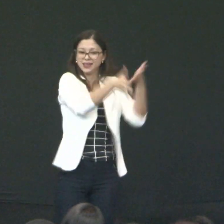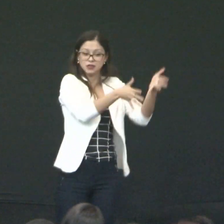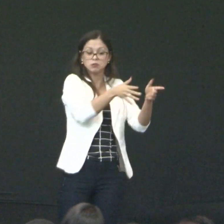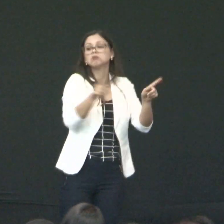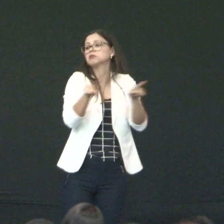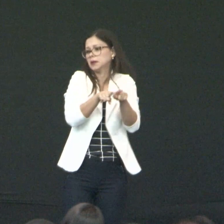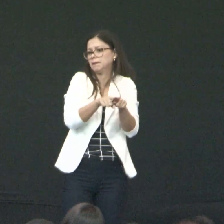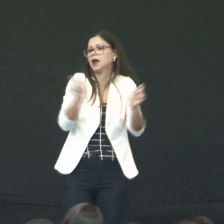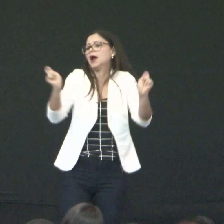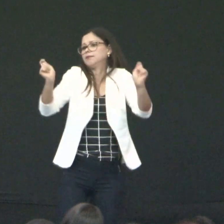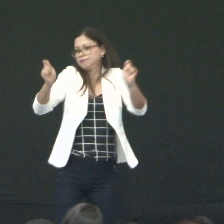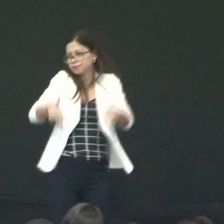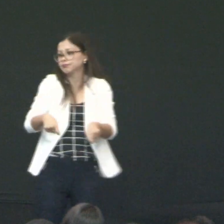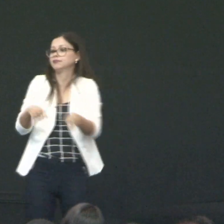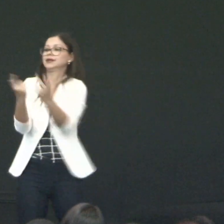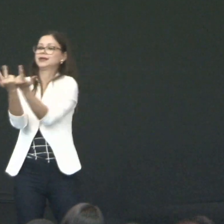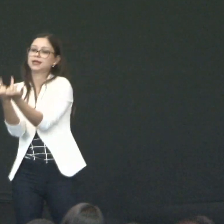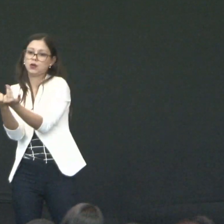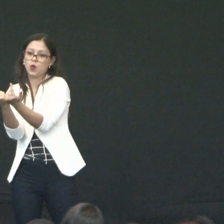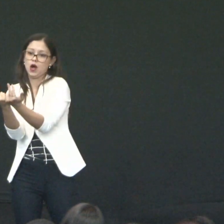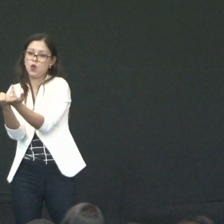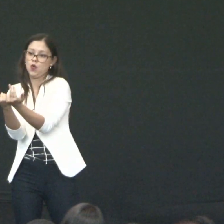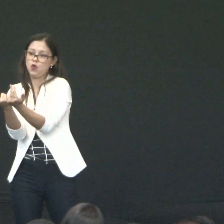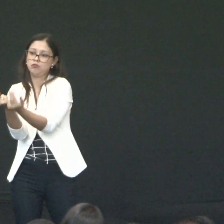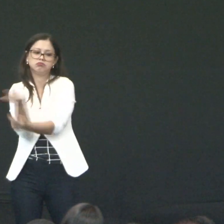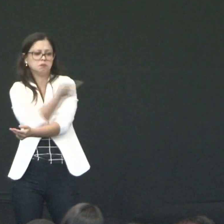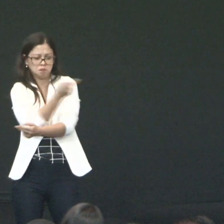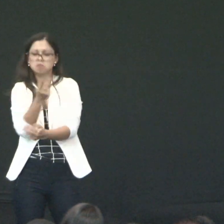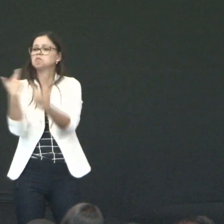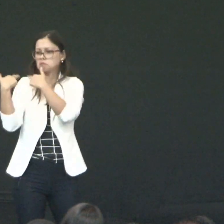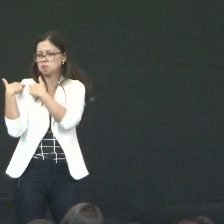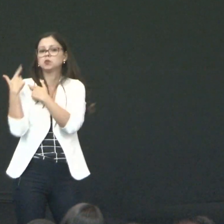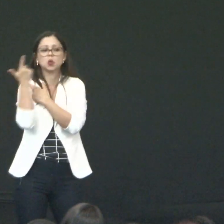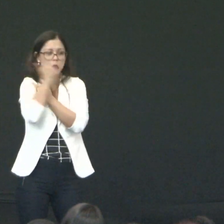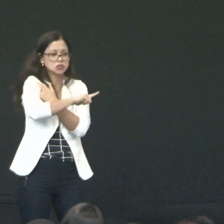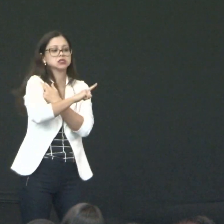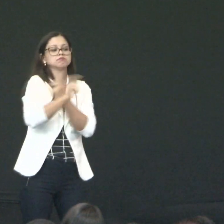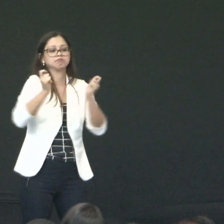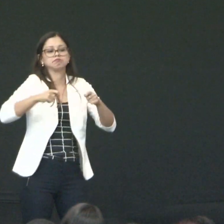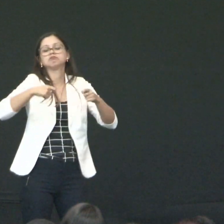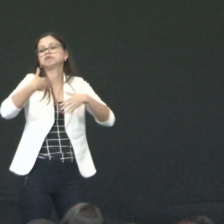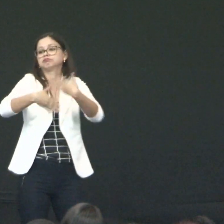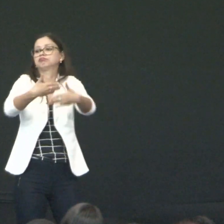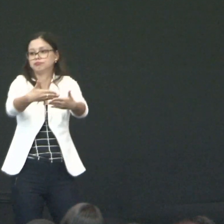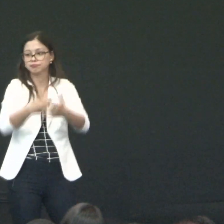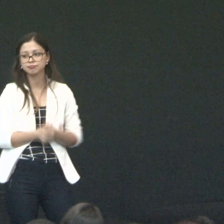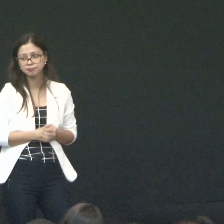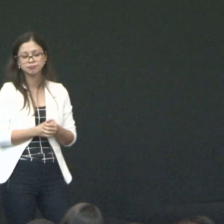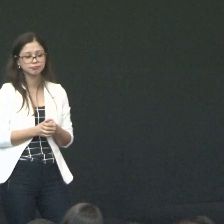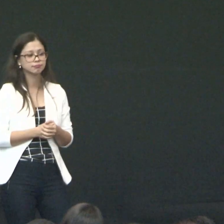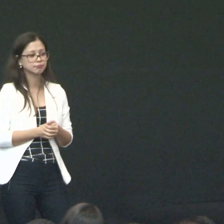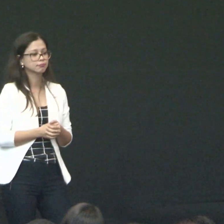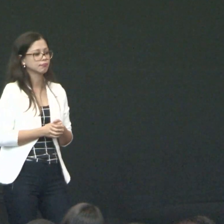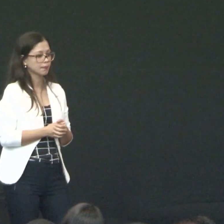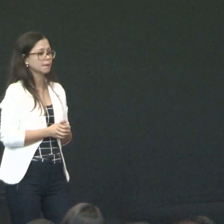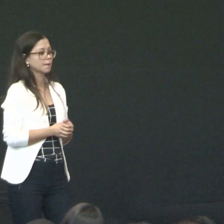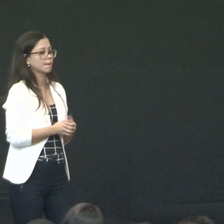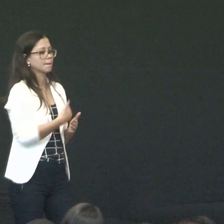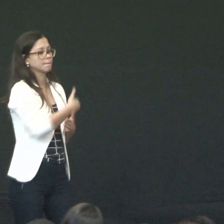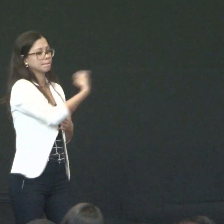No trabalho de tradução interlingual, a função é um pouco diferente desse processo